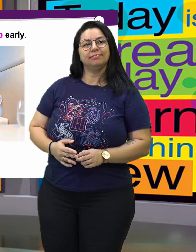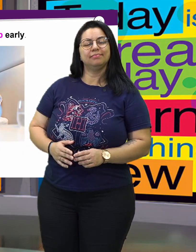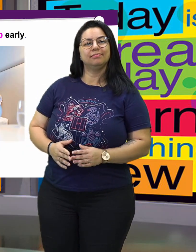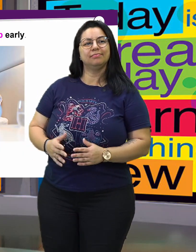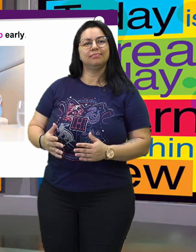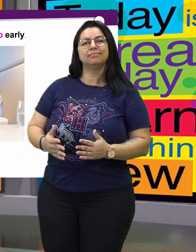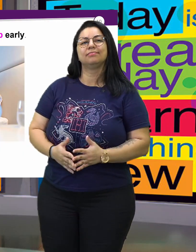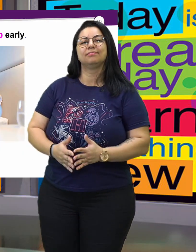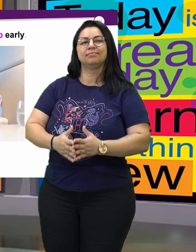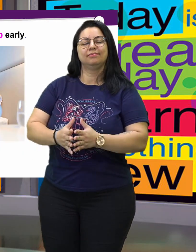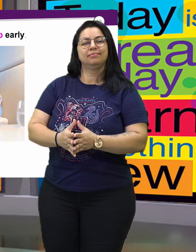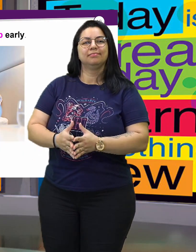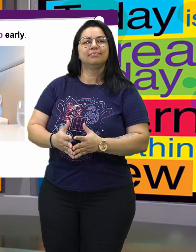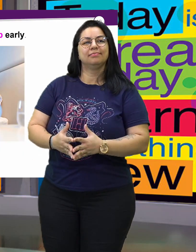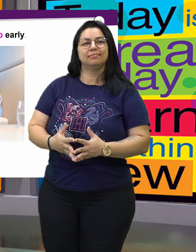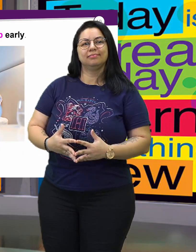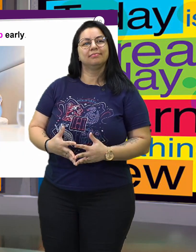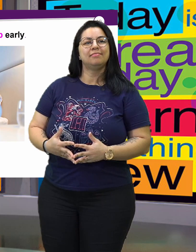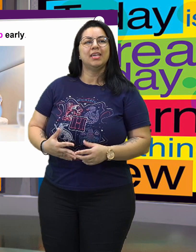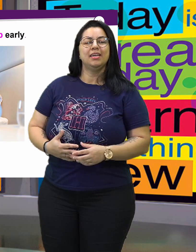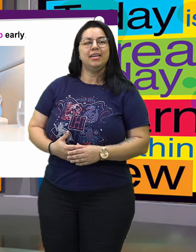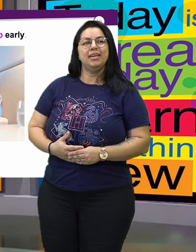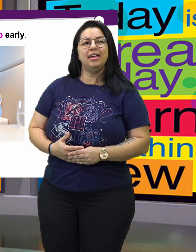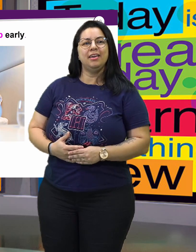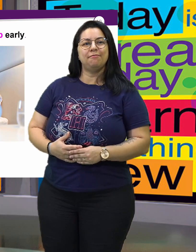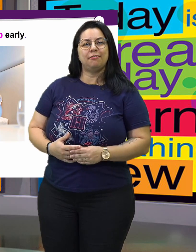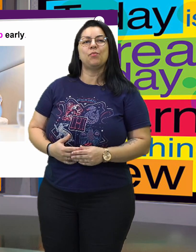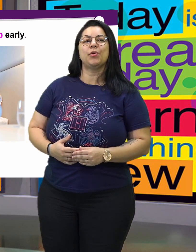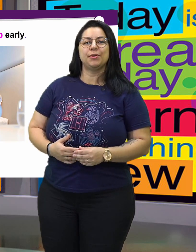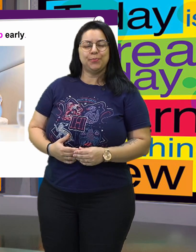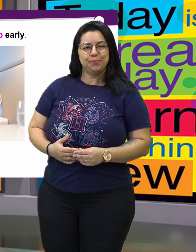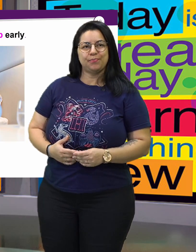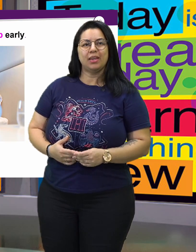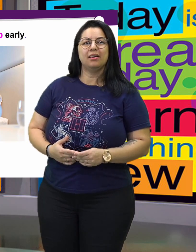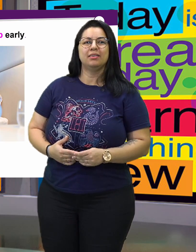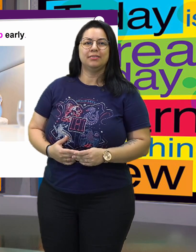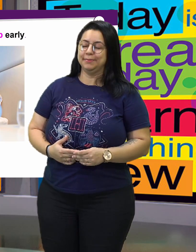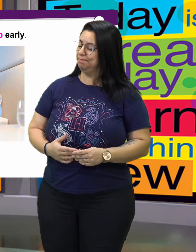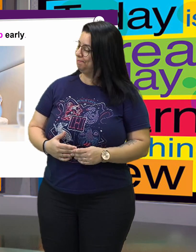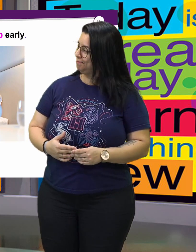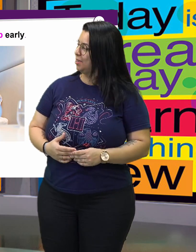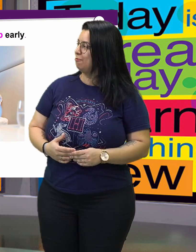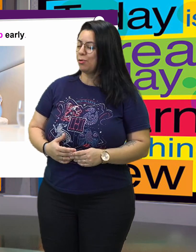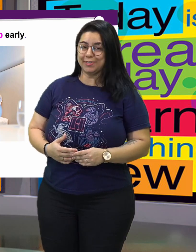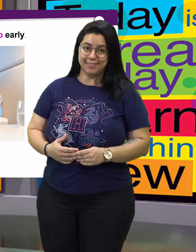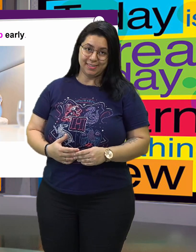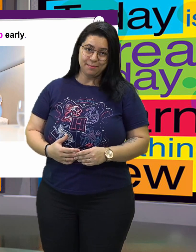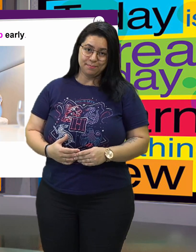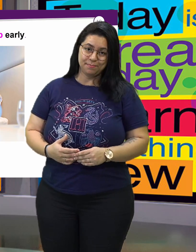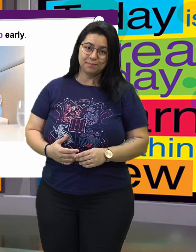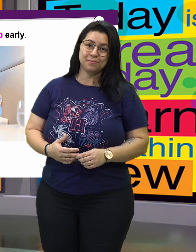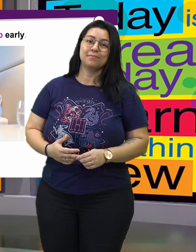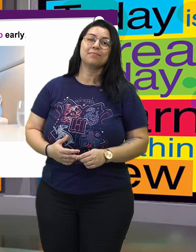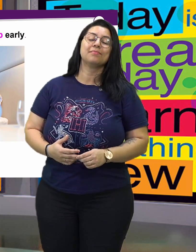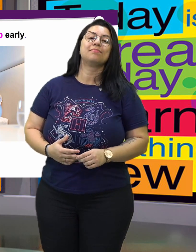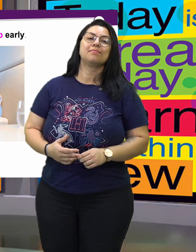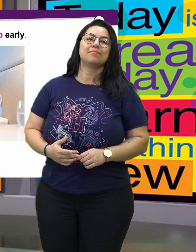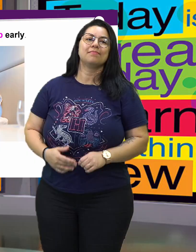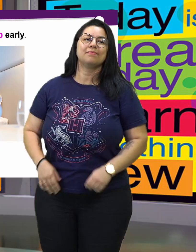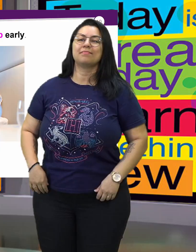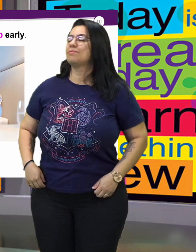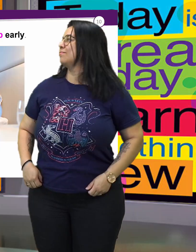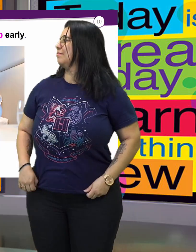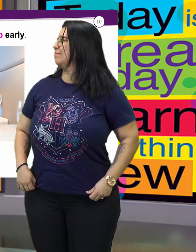tem aquela questão do verbo to be que eu comentei com vocês. If I were you, se eu fosse... Você? Se eu